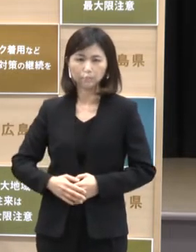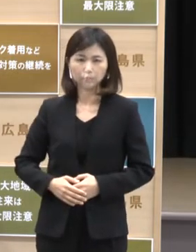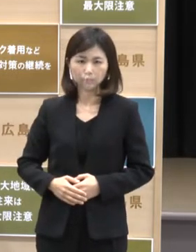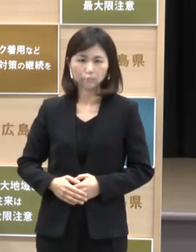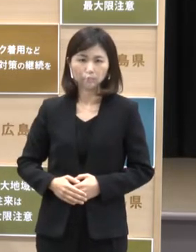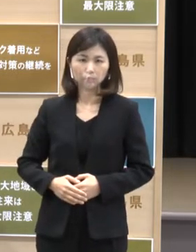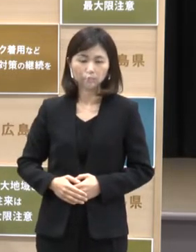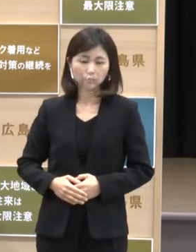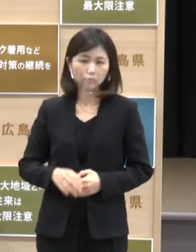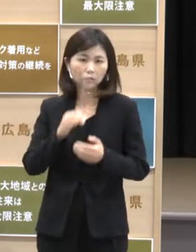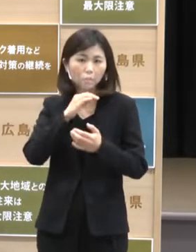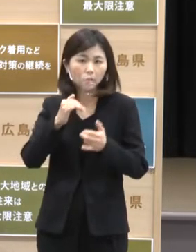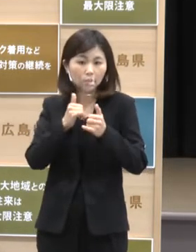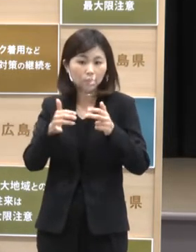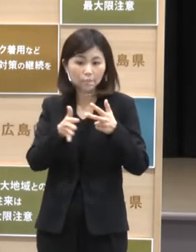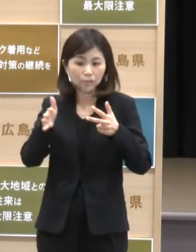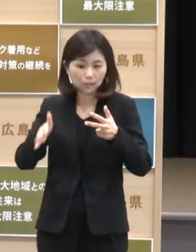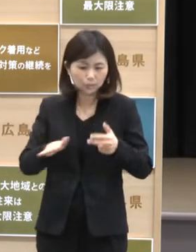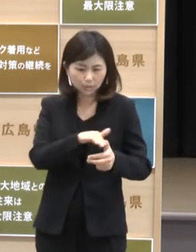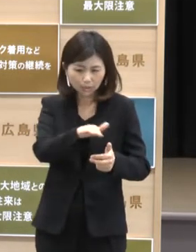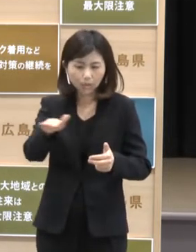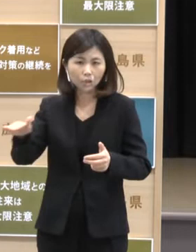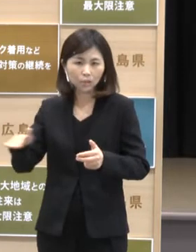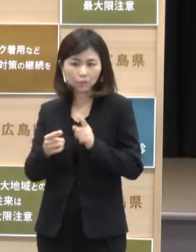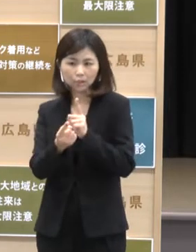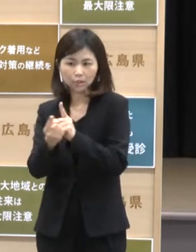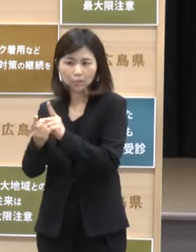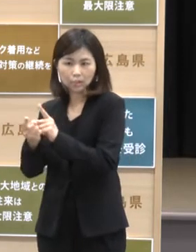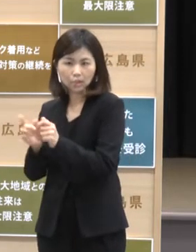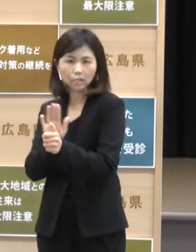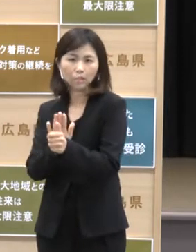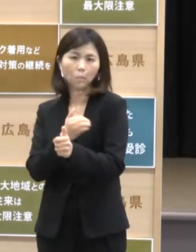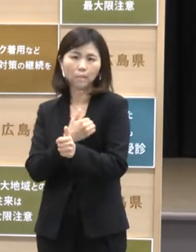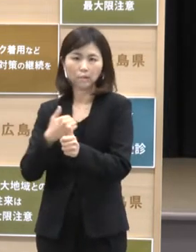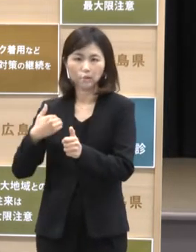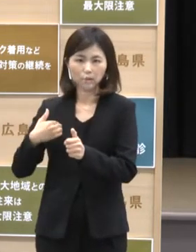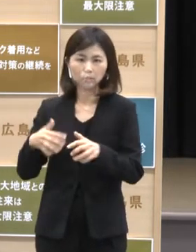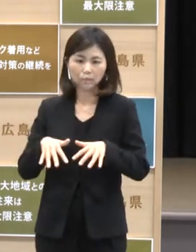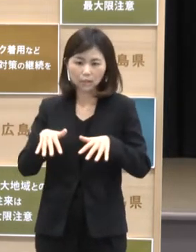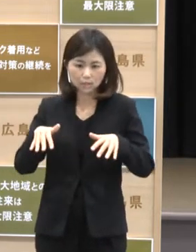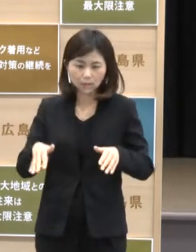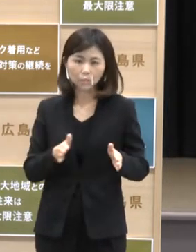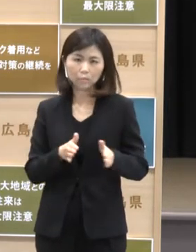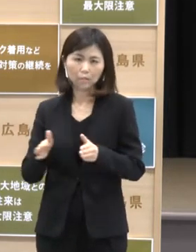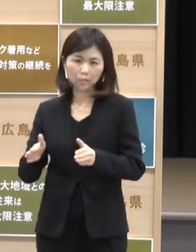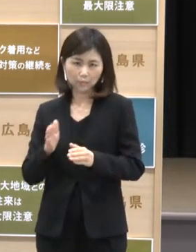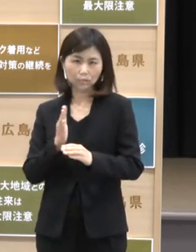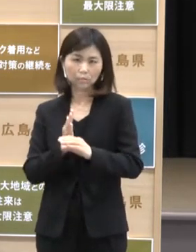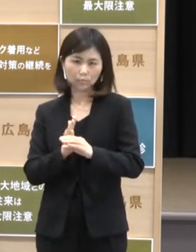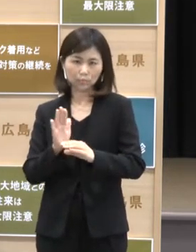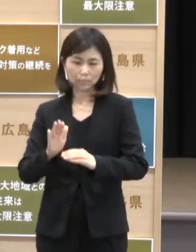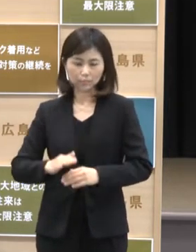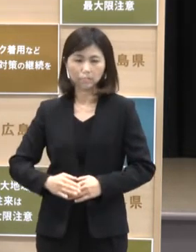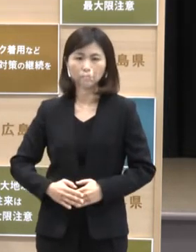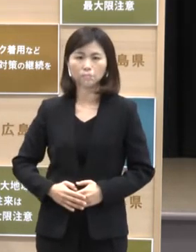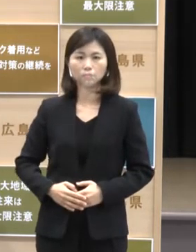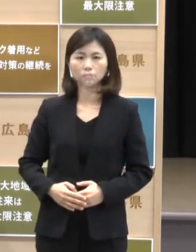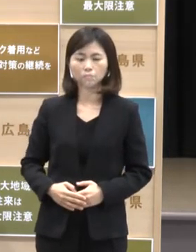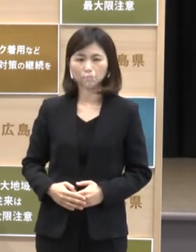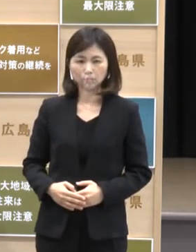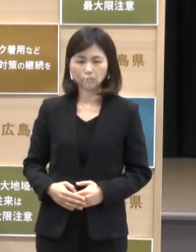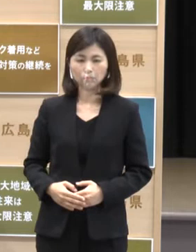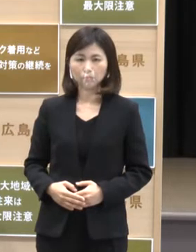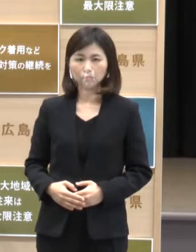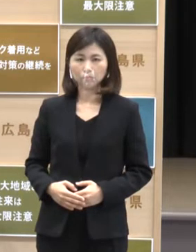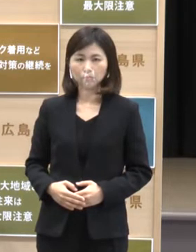して、往診などにより医療支援を行える体制を整備しているところであります。以上を踏ま